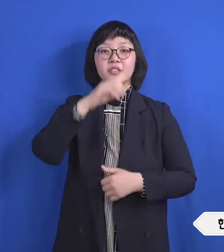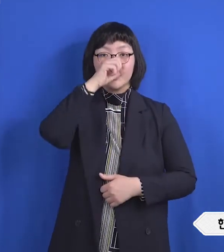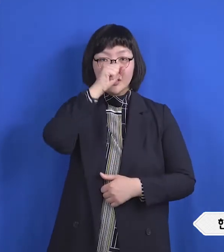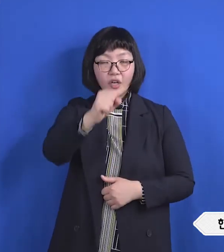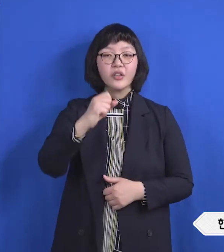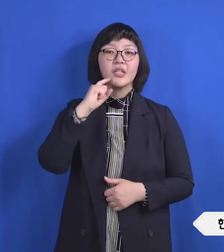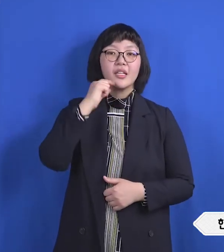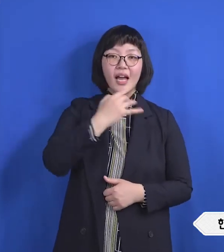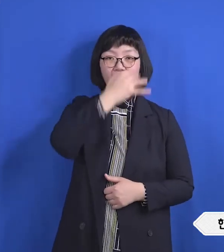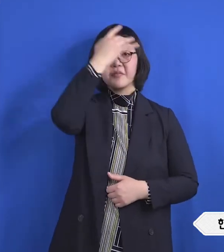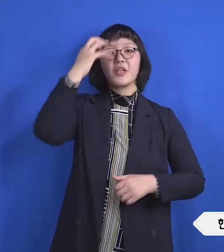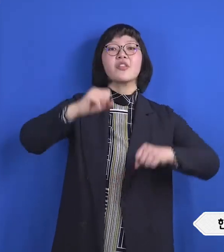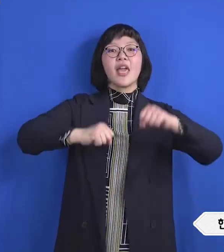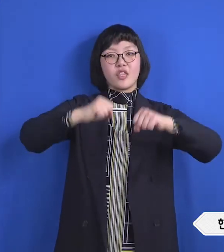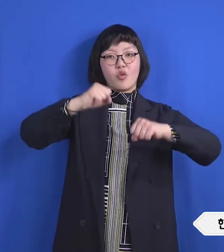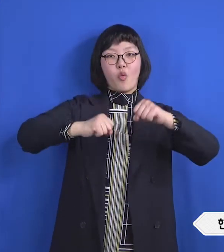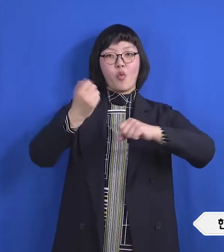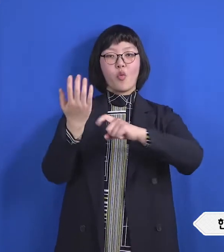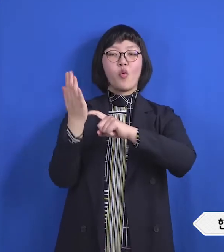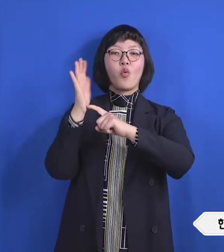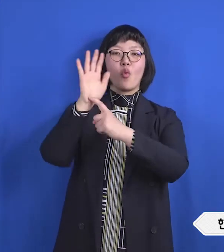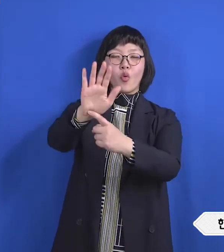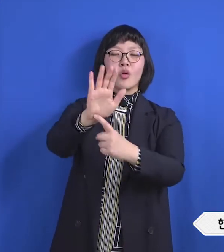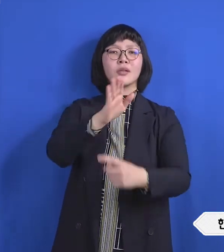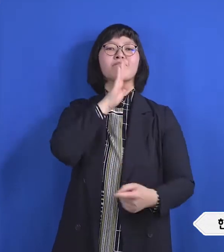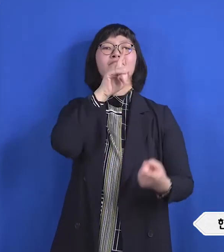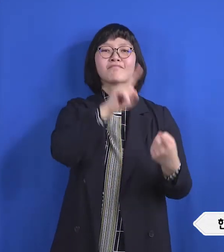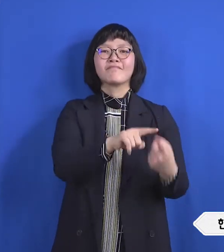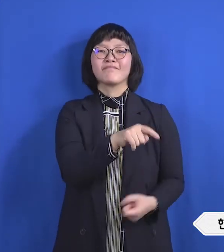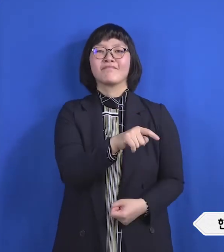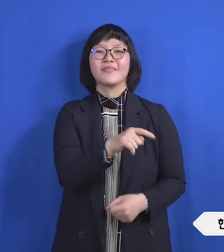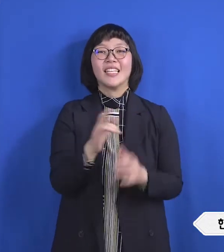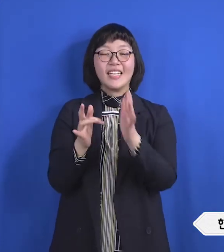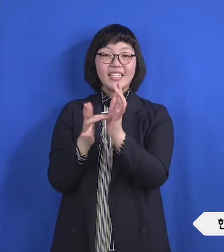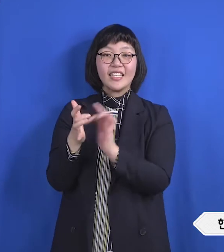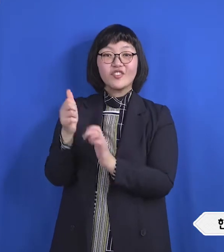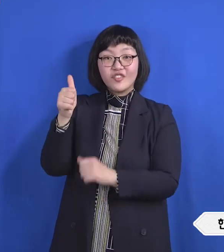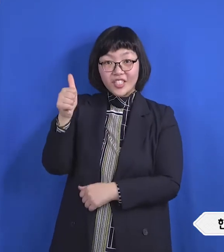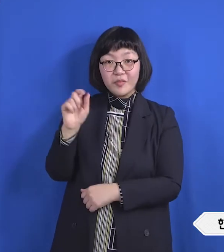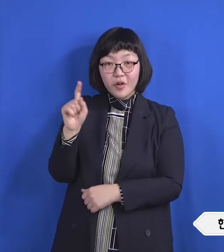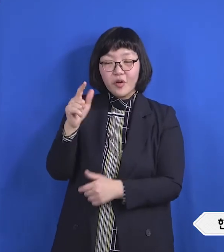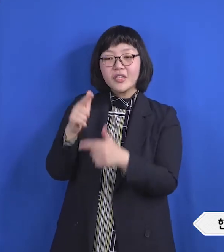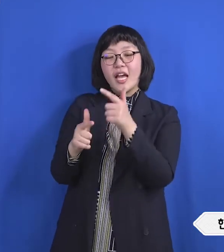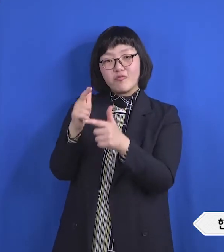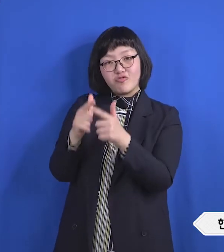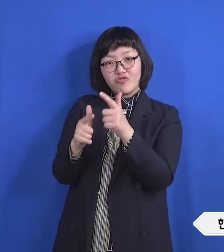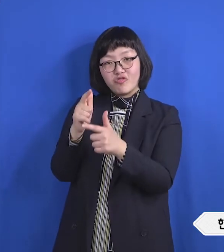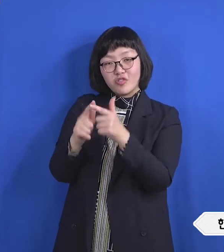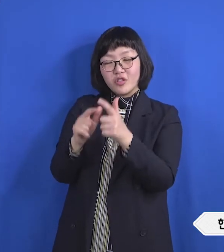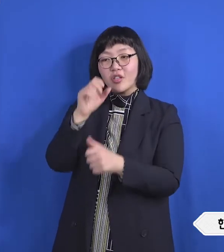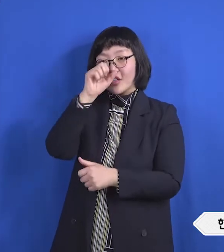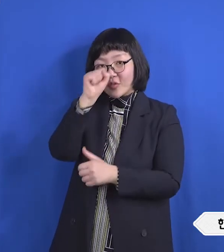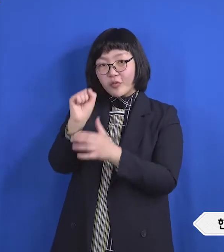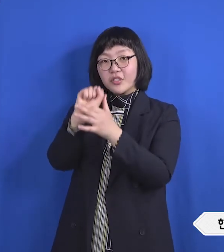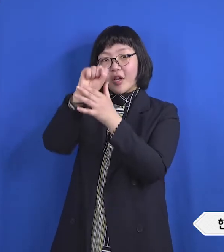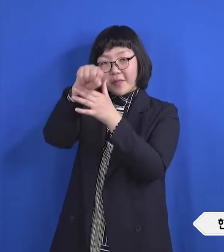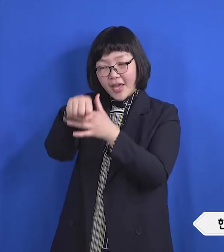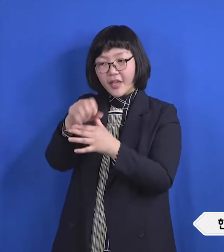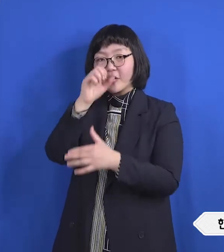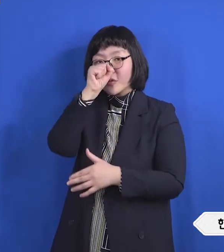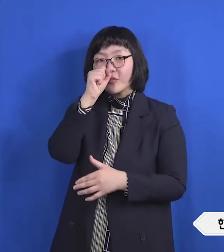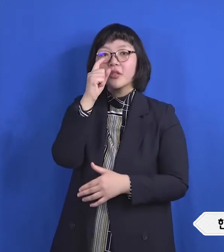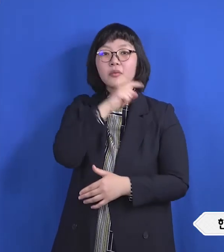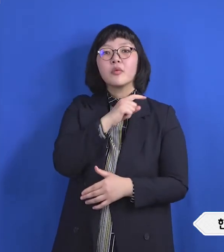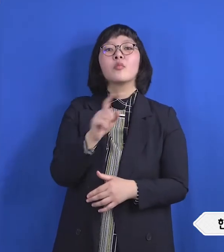그 행위의 열매가 맺히게 되어 있습니다. 예수님도 좋은 나무는 좋은 열매를 맺고 나쁜 나무는 나쁜 열매를